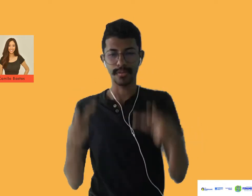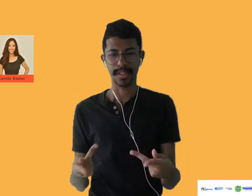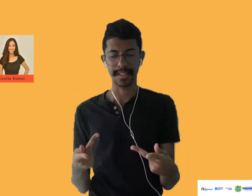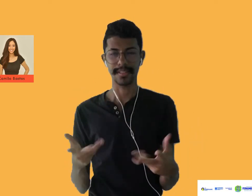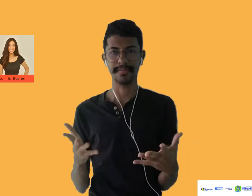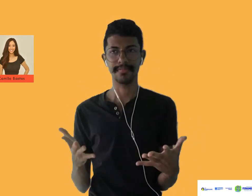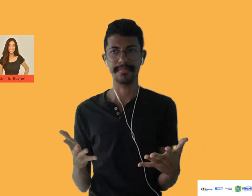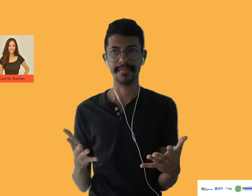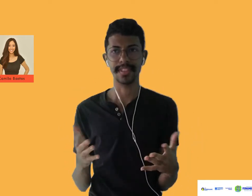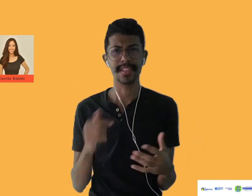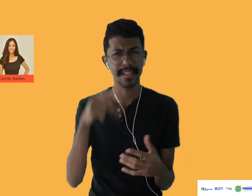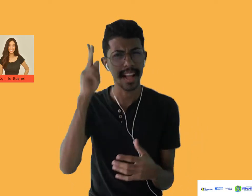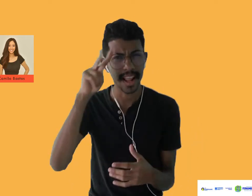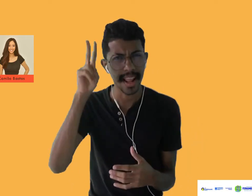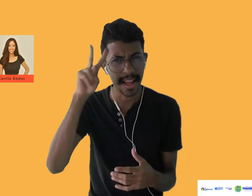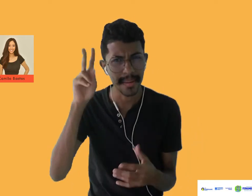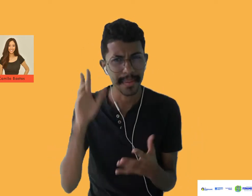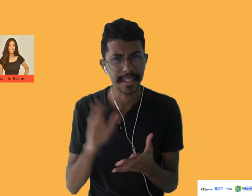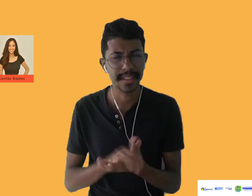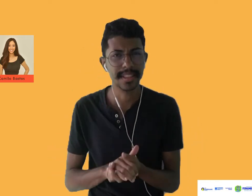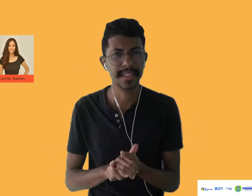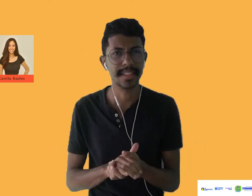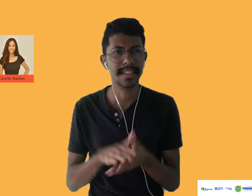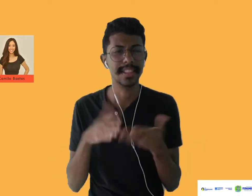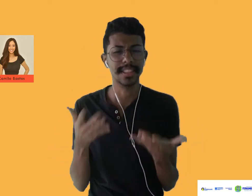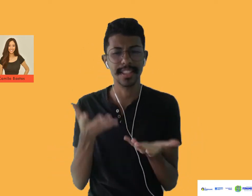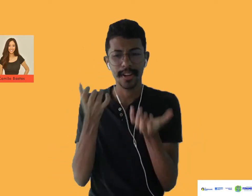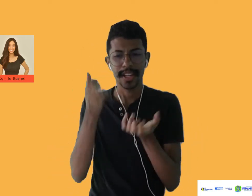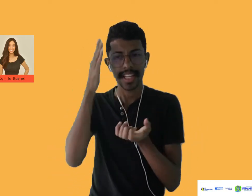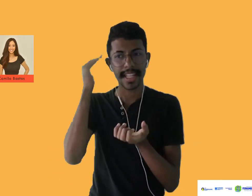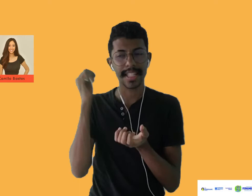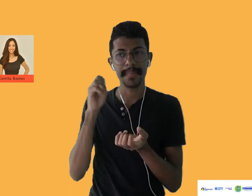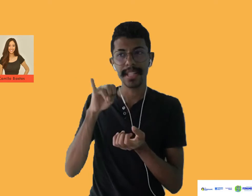"Não viva esse mundo". Tu lembra disso? Sim,